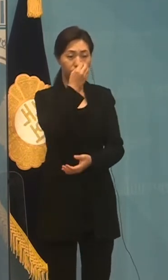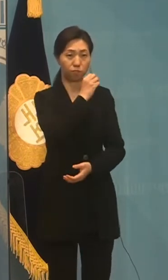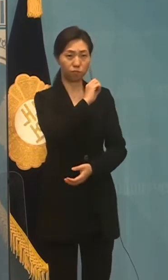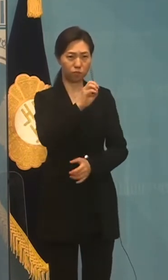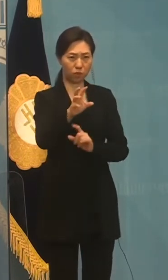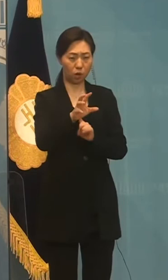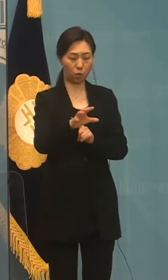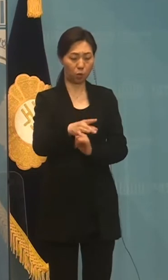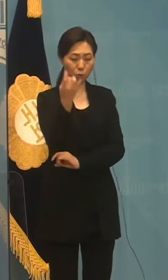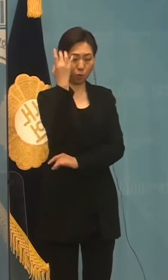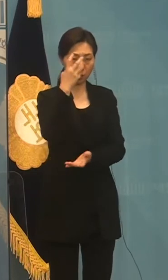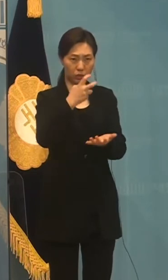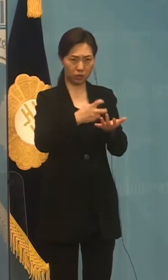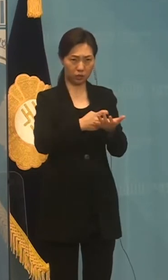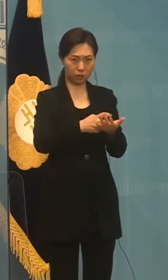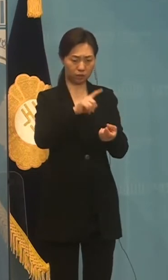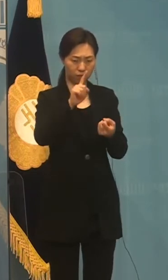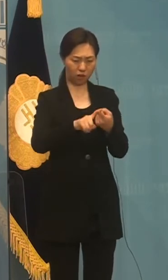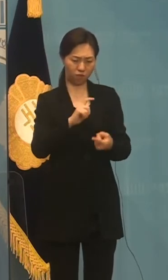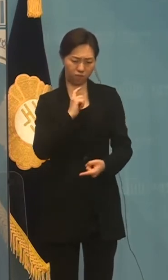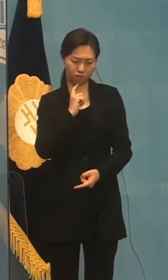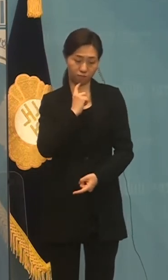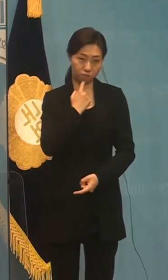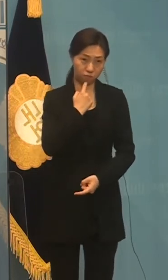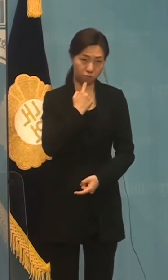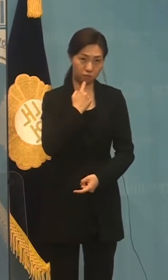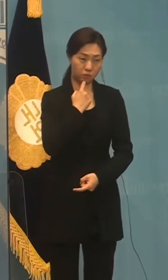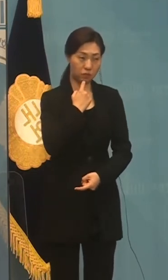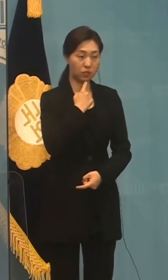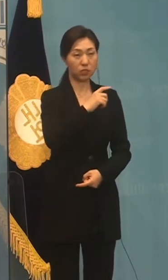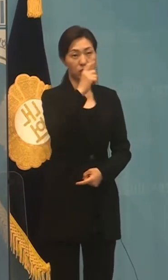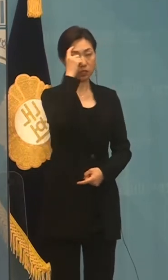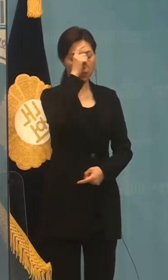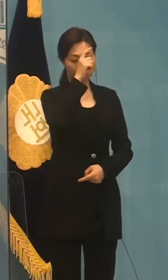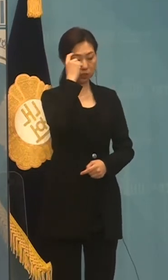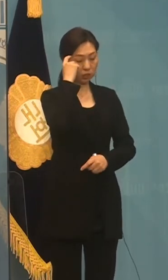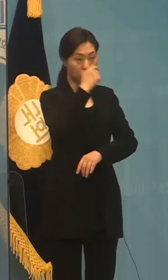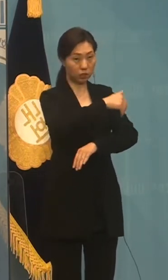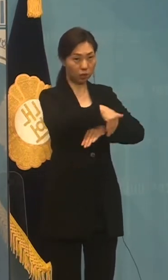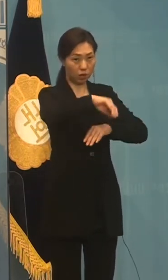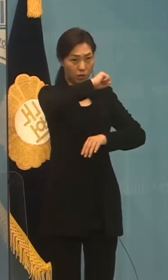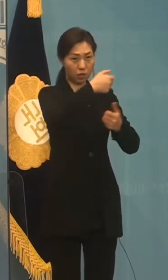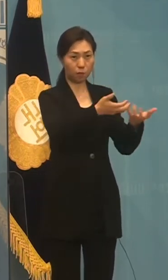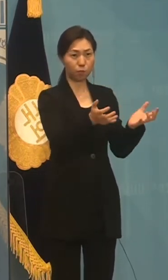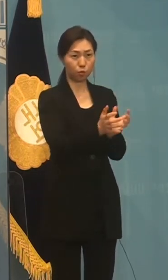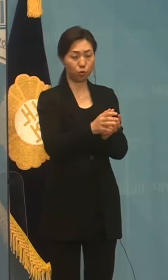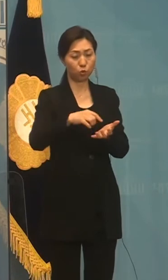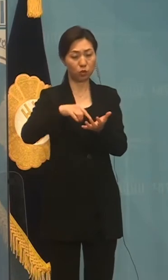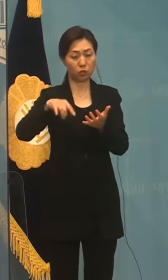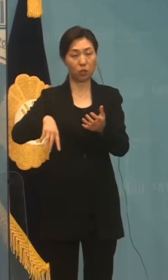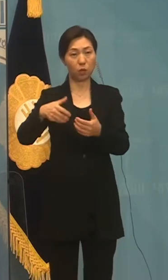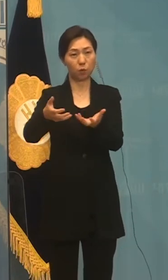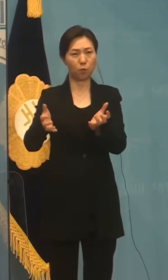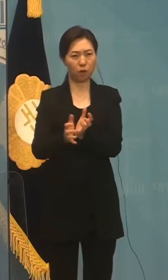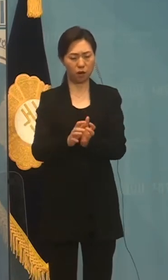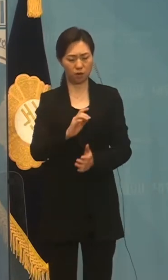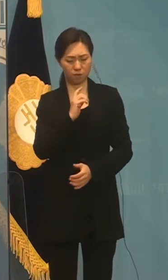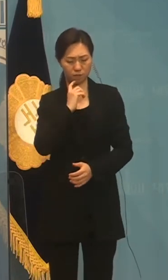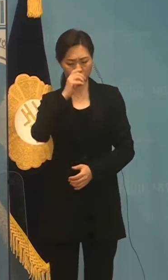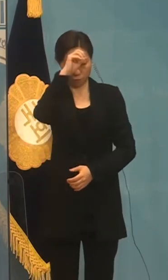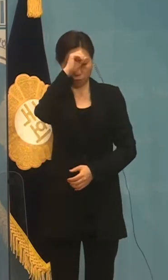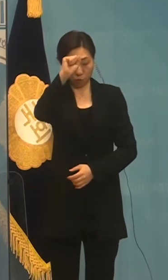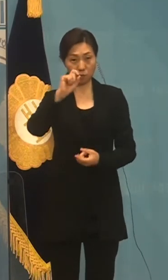한번 제가 음식만을 고소하면 기재부와 국사청의 고집이자 안심을 비판하고 가상가상